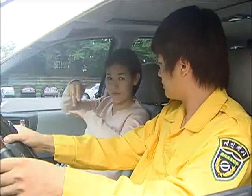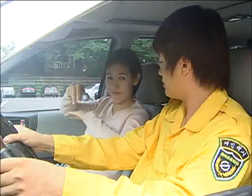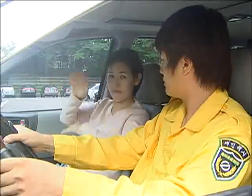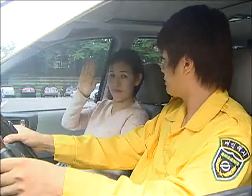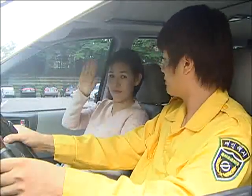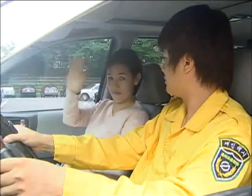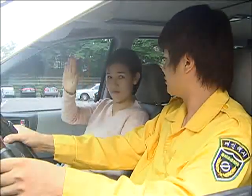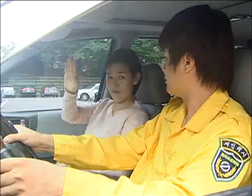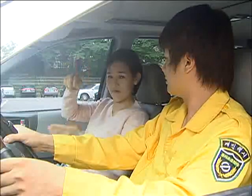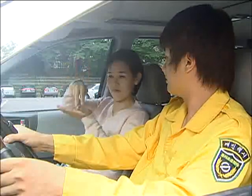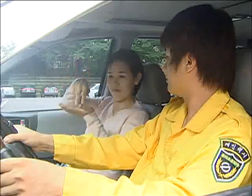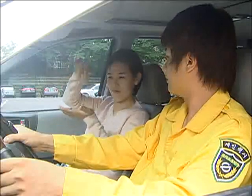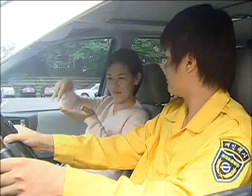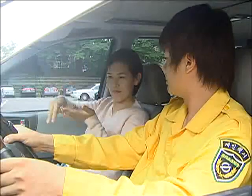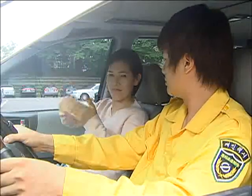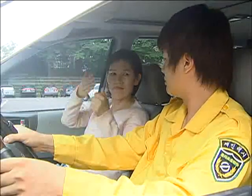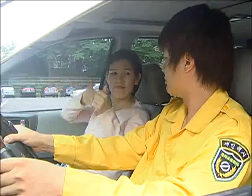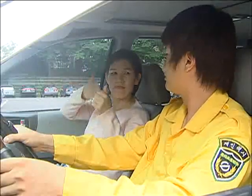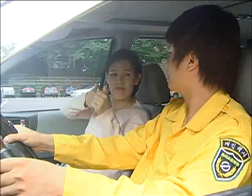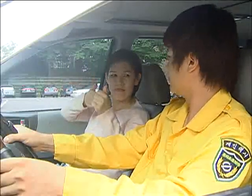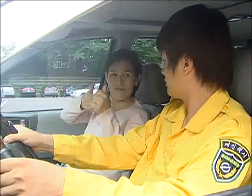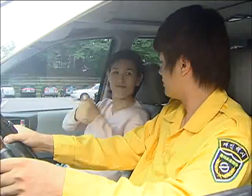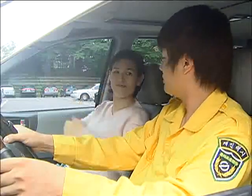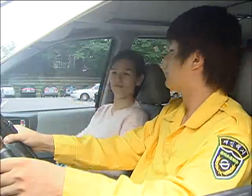횡단보도 앞에서 내려주세요.